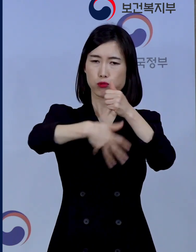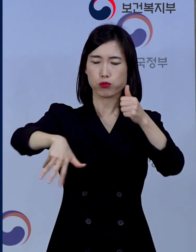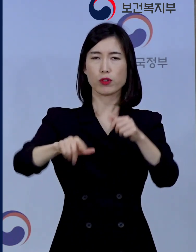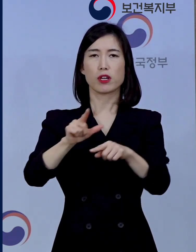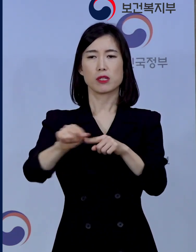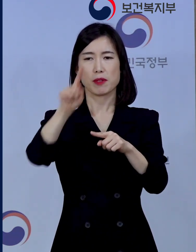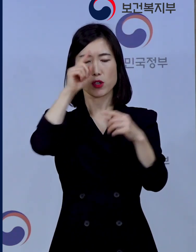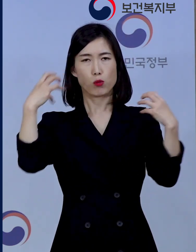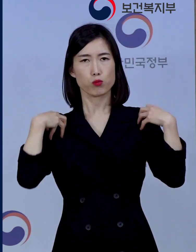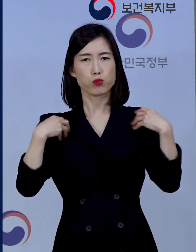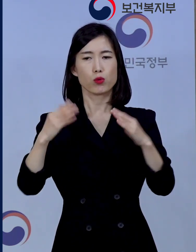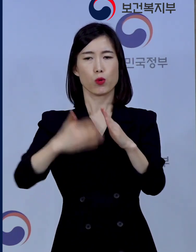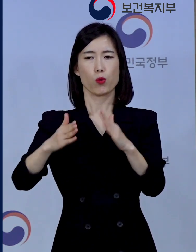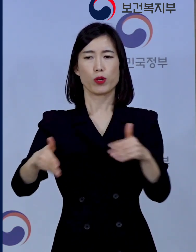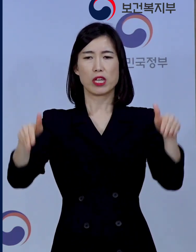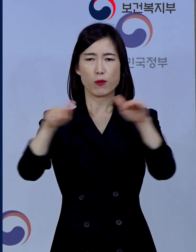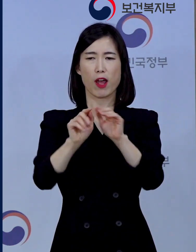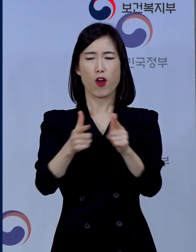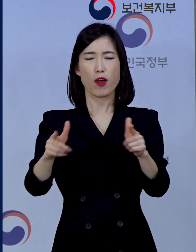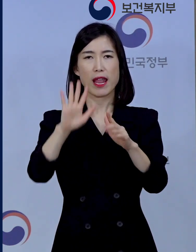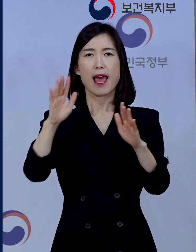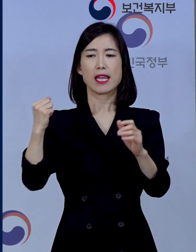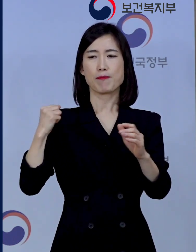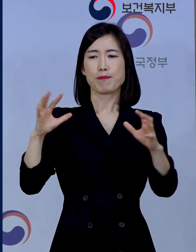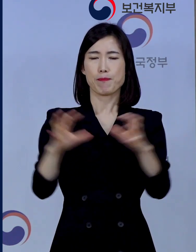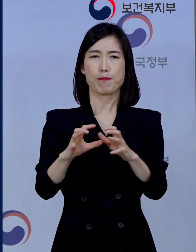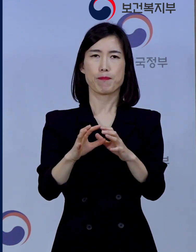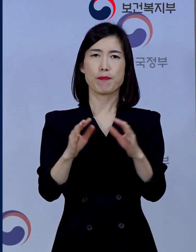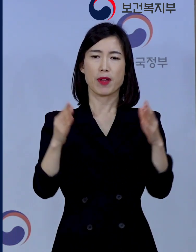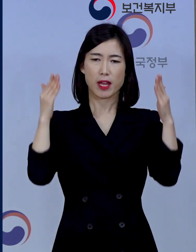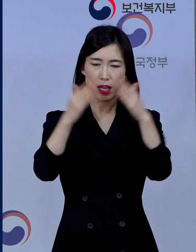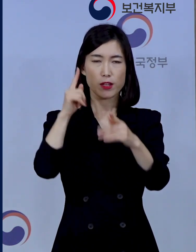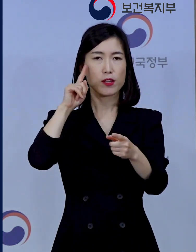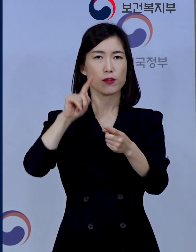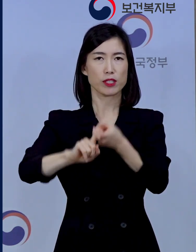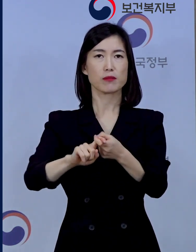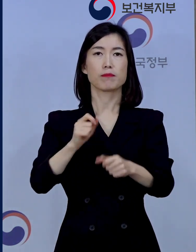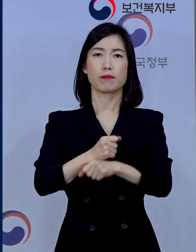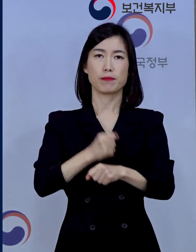지자체, 공공기관이 합심하여 총력을 기울이겠습니다. 감사합니다.